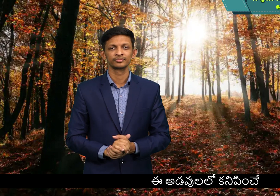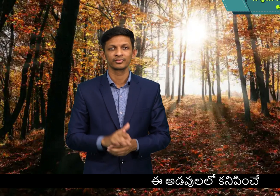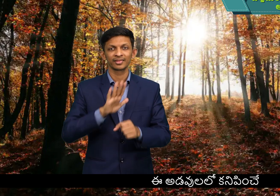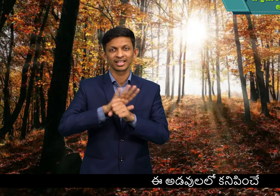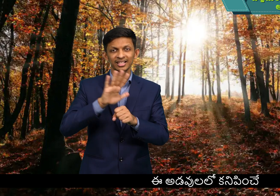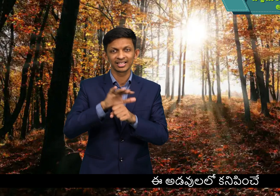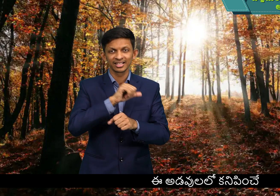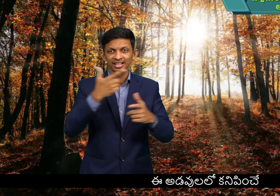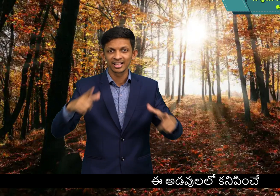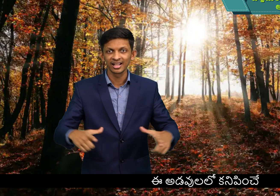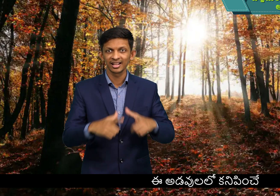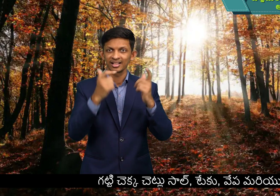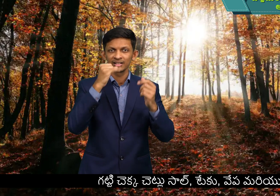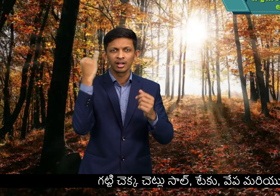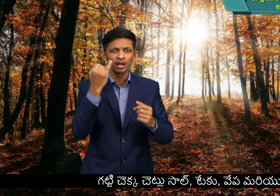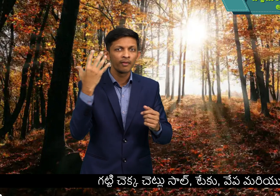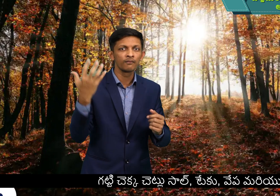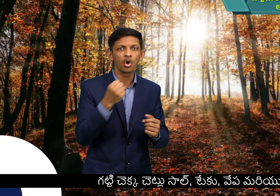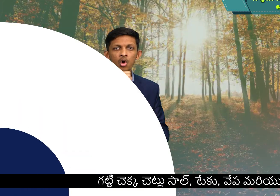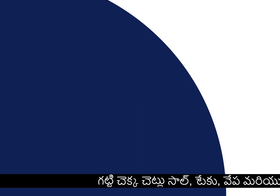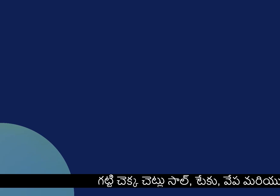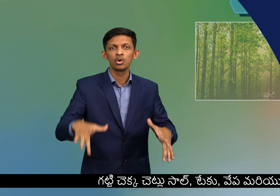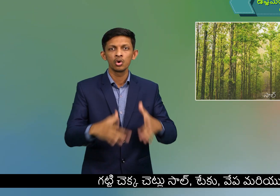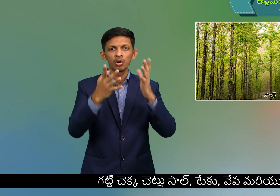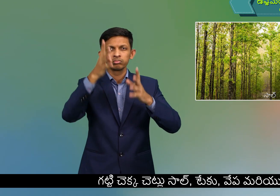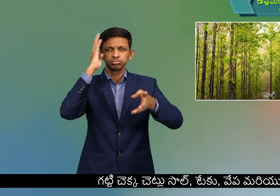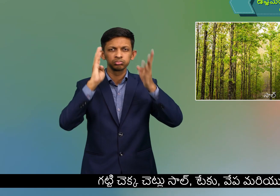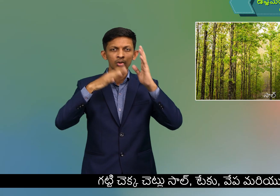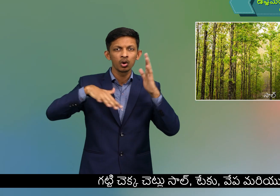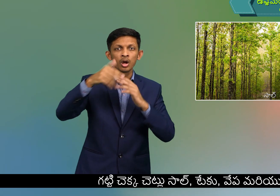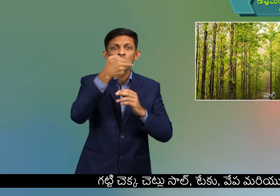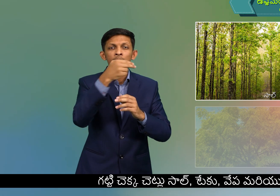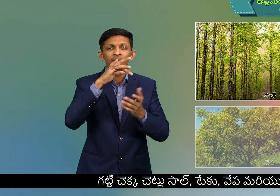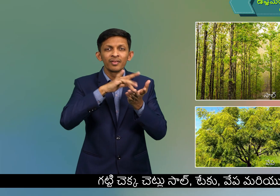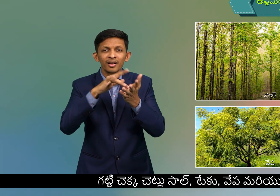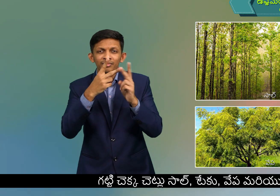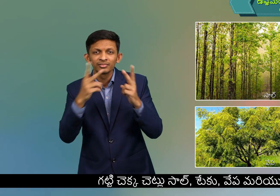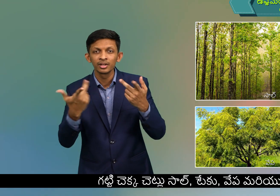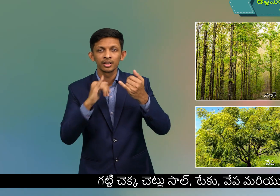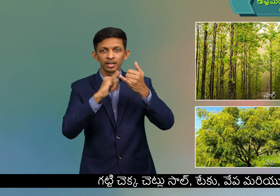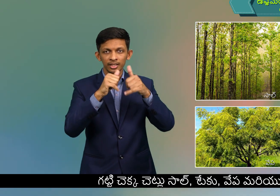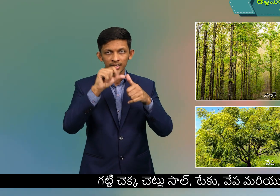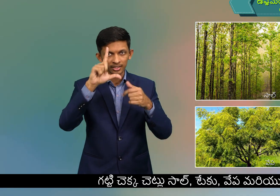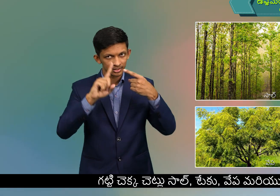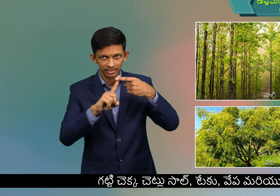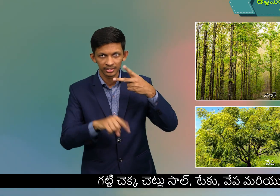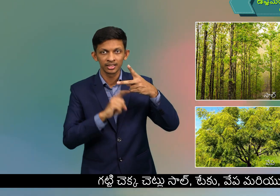ఈ అడవులలో కనిపించే గట్టి చెక్క చెట్లు సాల్, టేకు, వేప మరియు